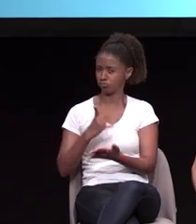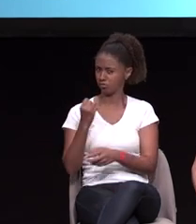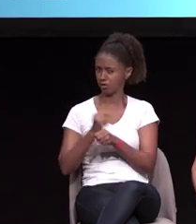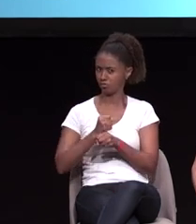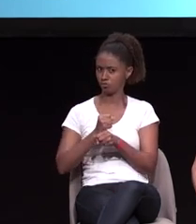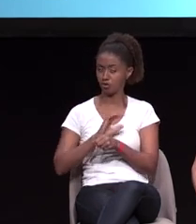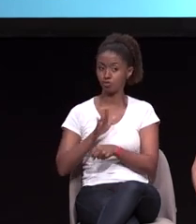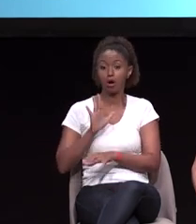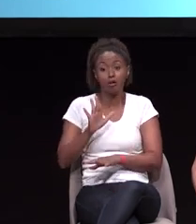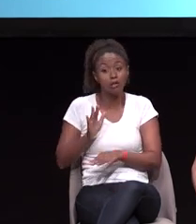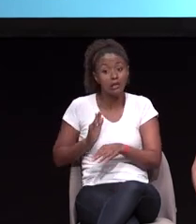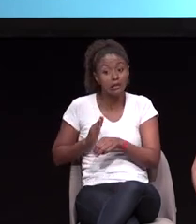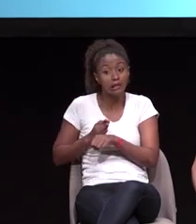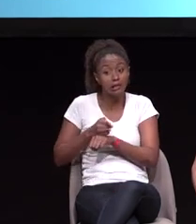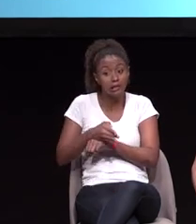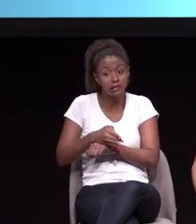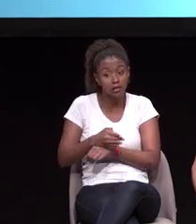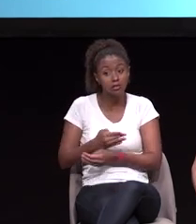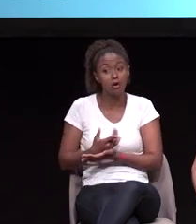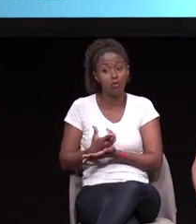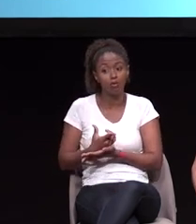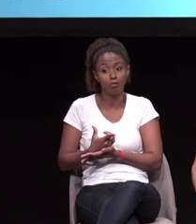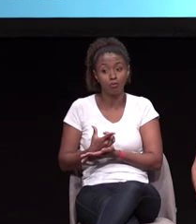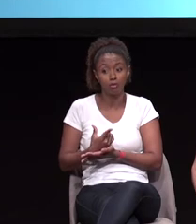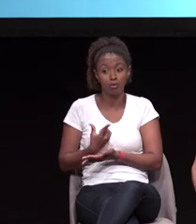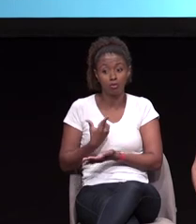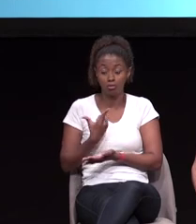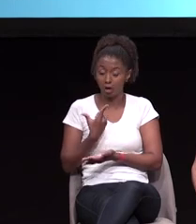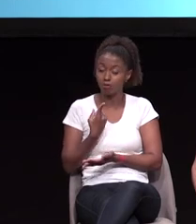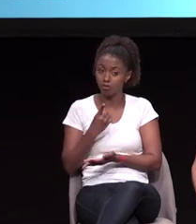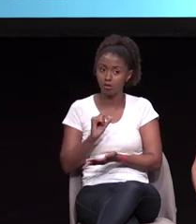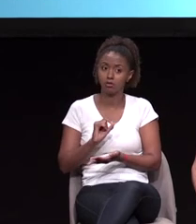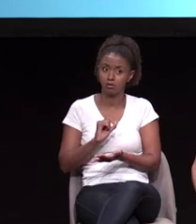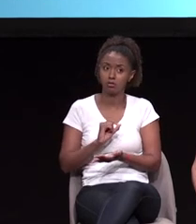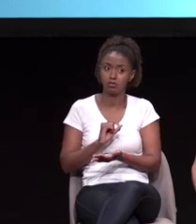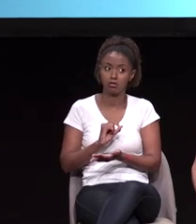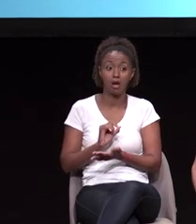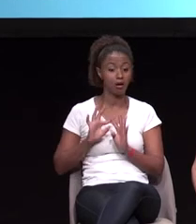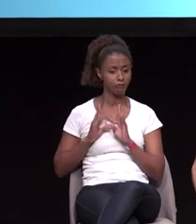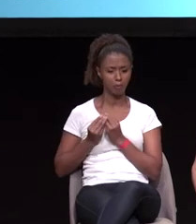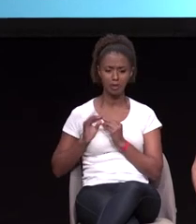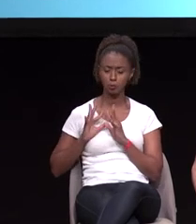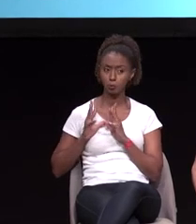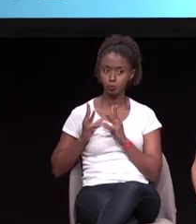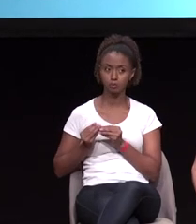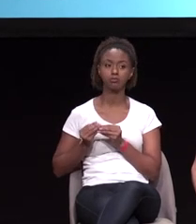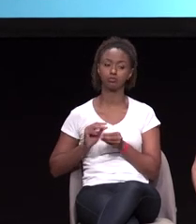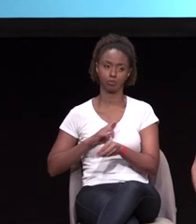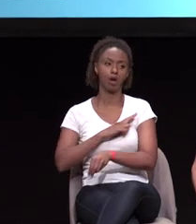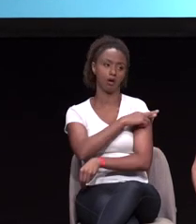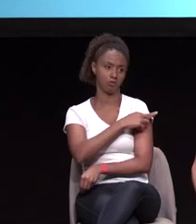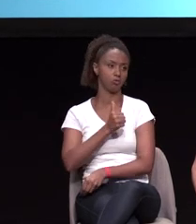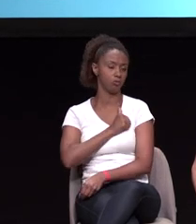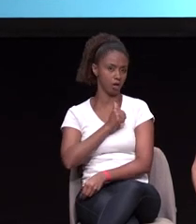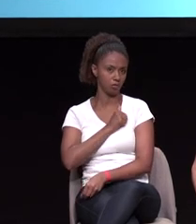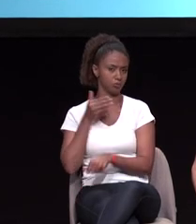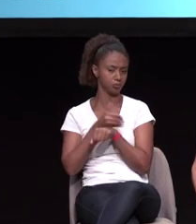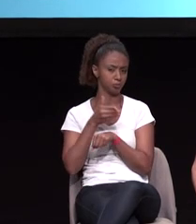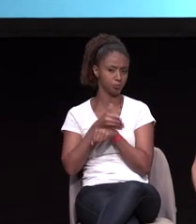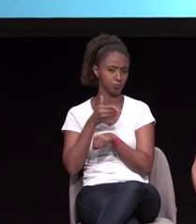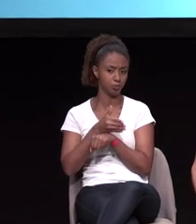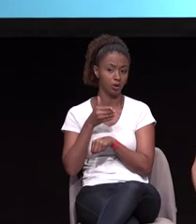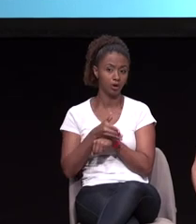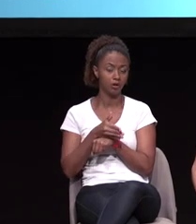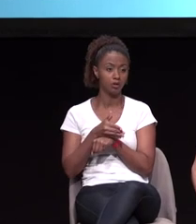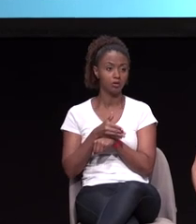de iniciação porque toda a minha família época no brasil então agora eu